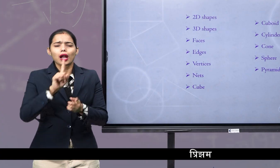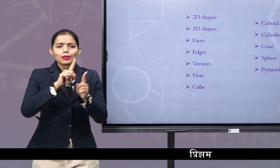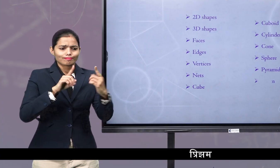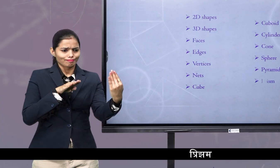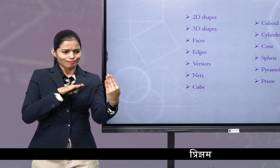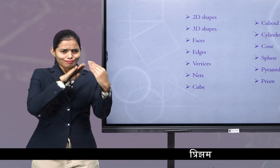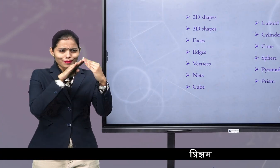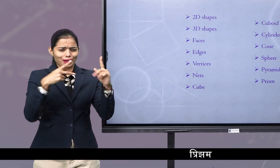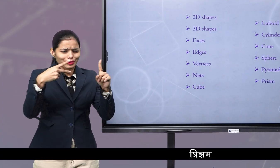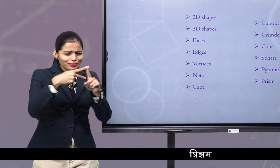प्रिझम.